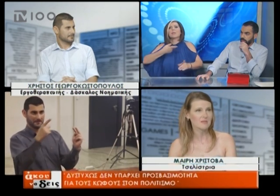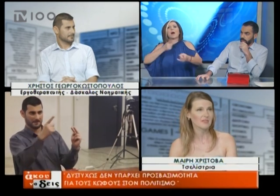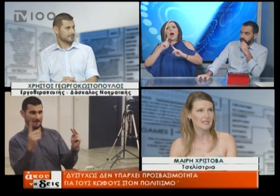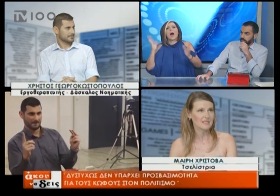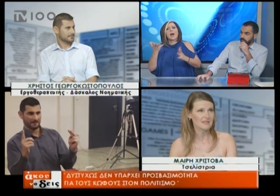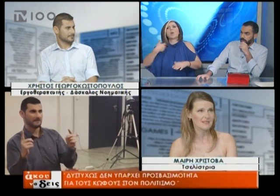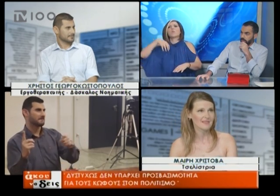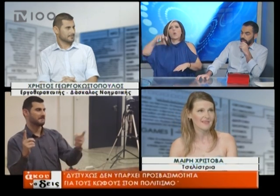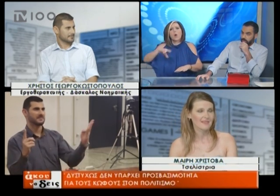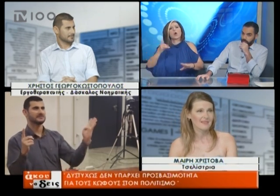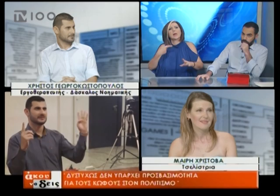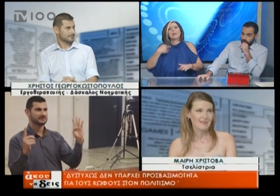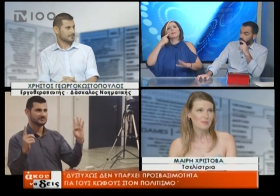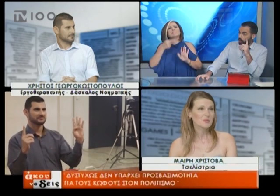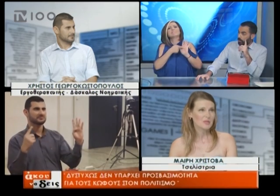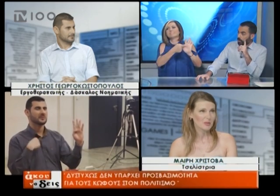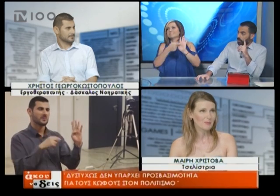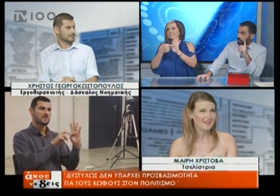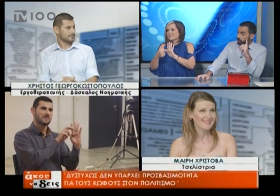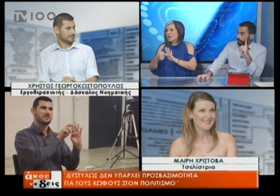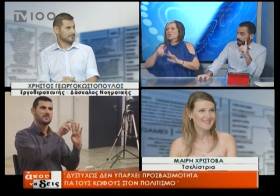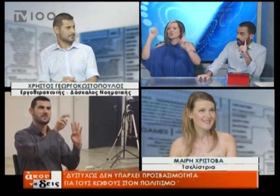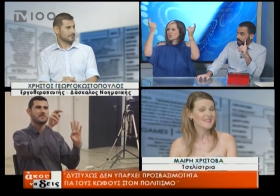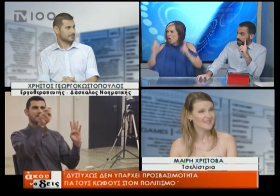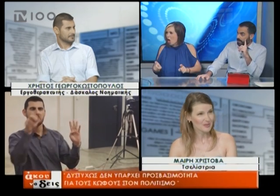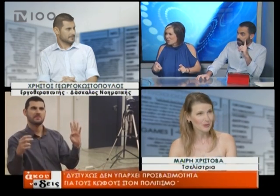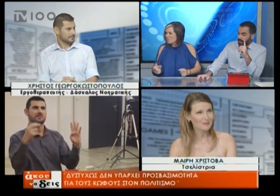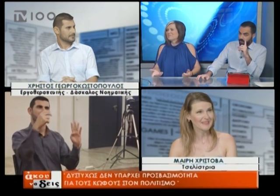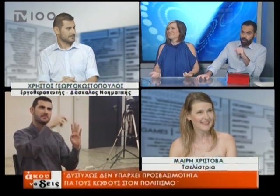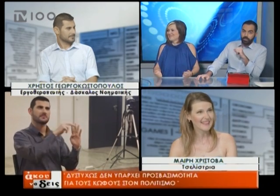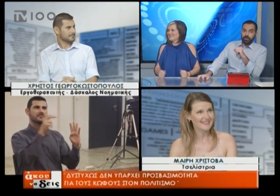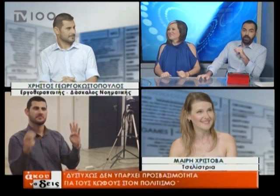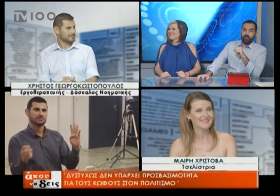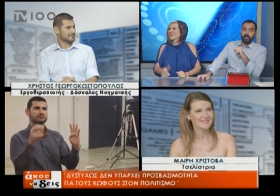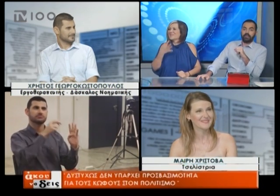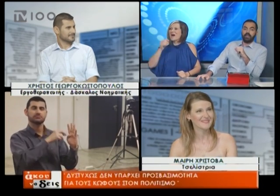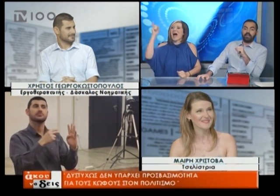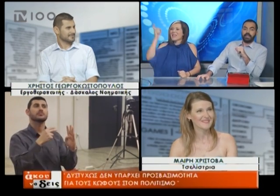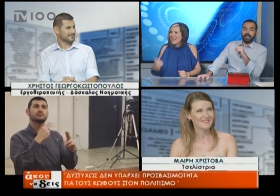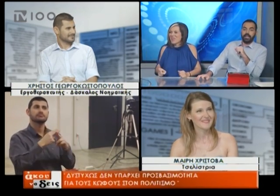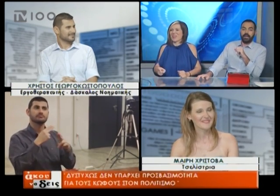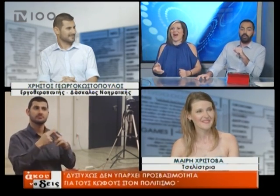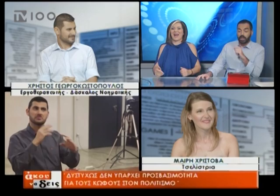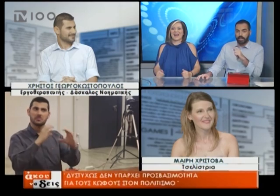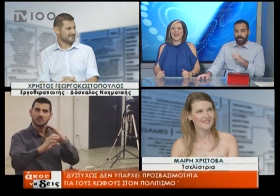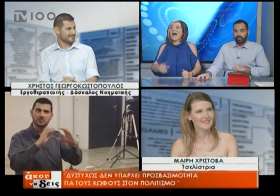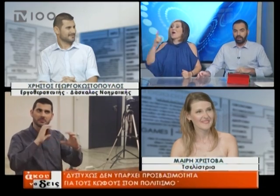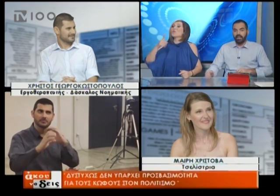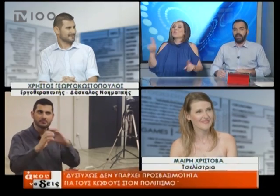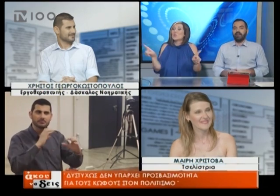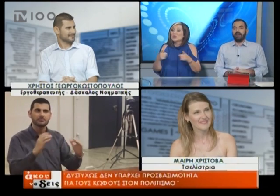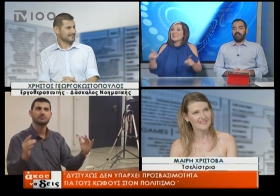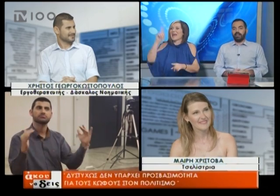κάποιες εμφανίσεις. Ελπίζω σύντομα. Storm λέγεται η ομάδα, έτσι. Storm. Καταιγίδα. Μάλιστα. Καταιγίδα, μουσική καταιγίδα,